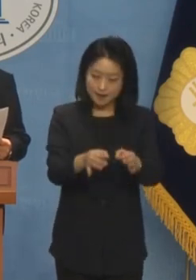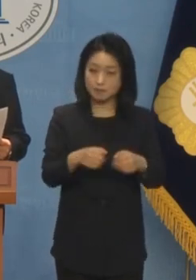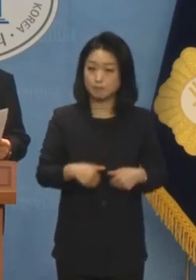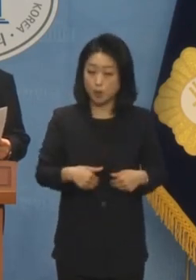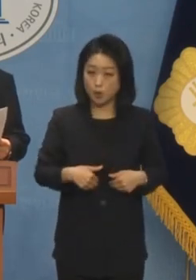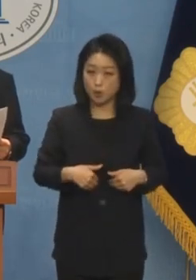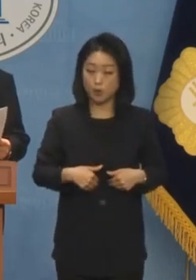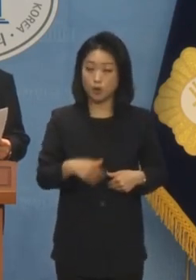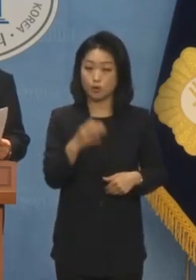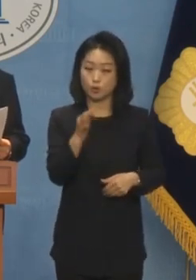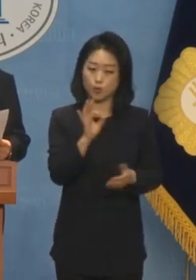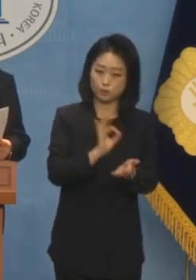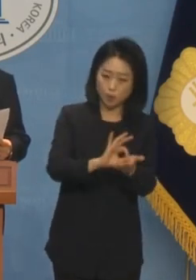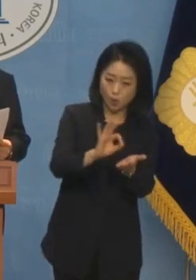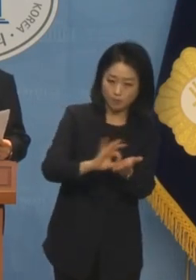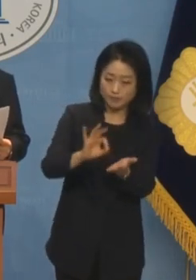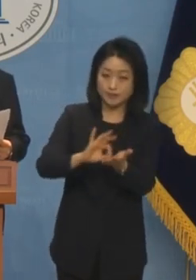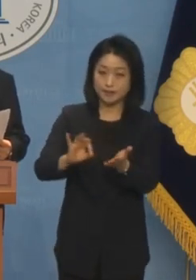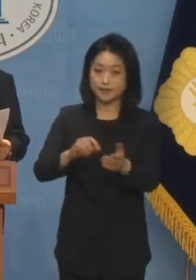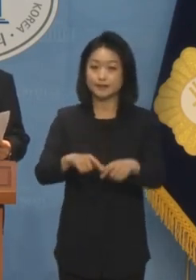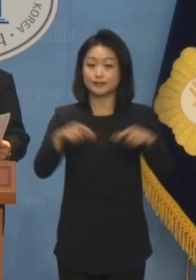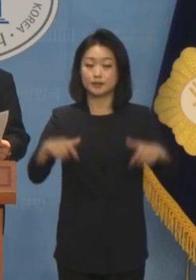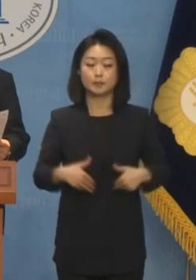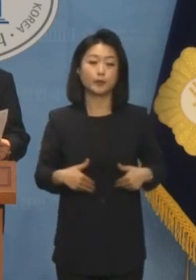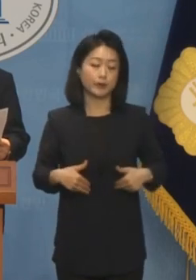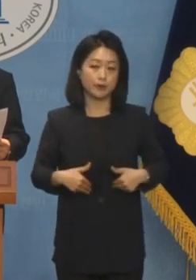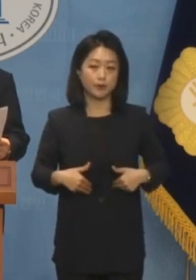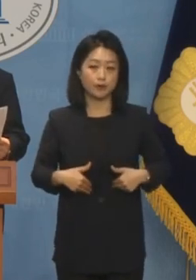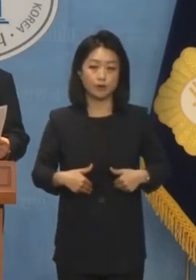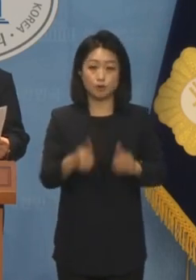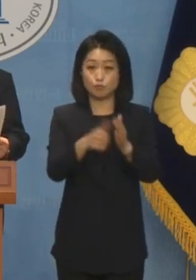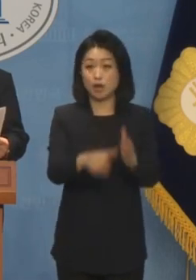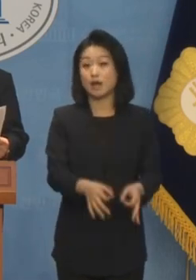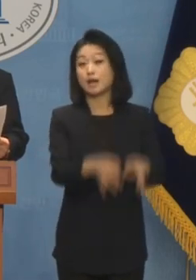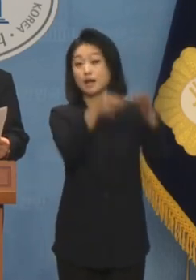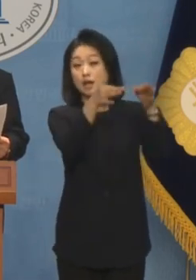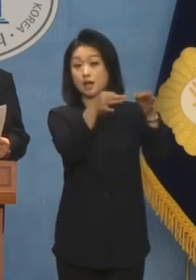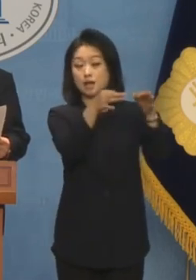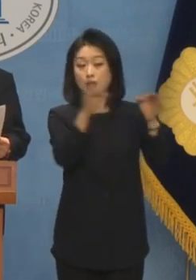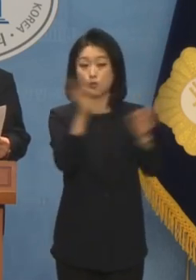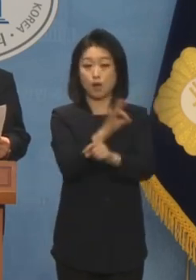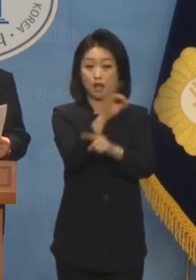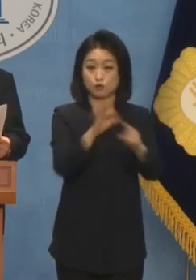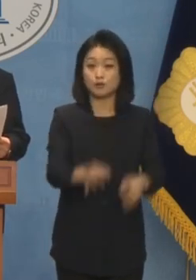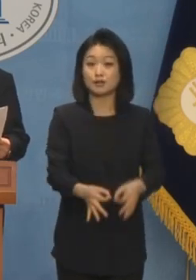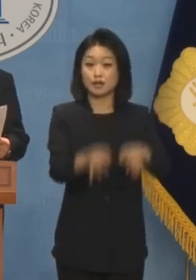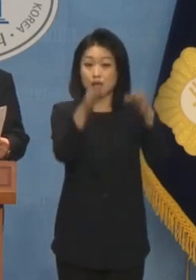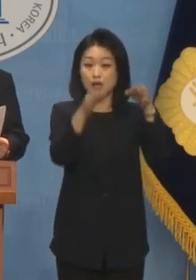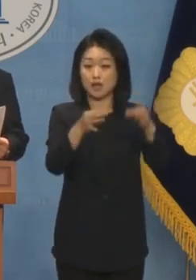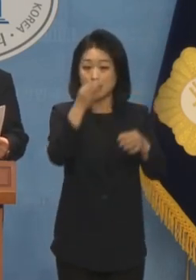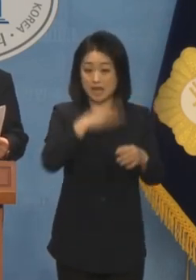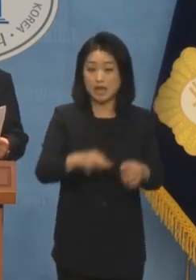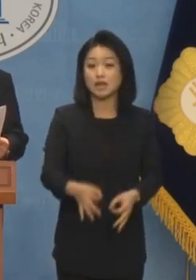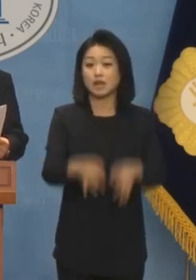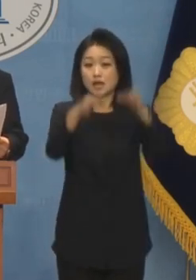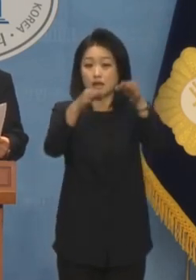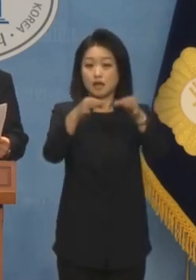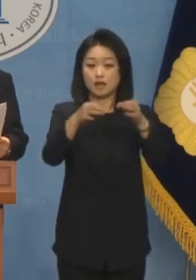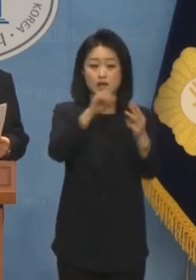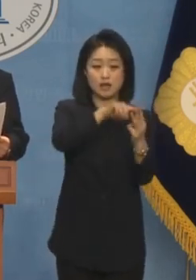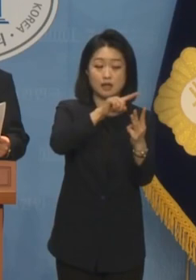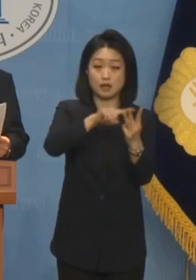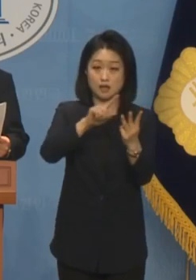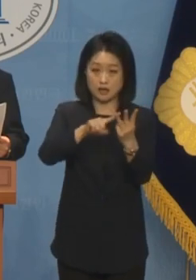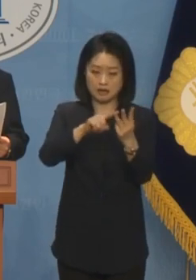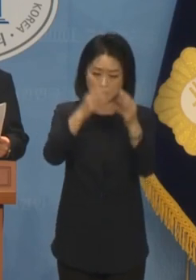안정시키고 소비를 증대시키는 데 있다 할 것입니다. 고물가, 고환율, 고금리 등 3고